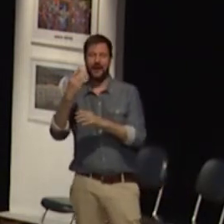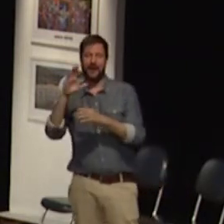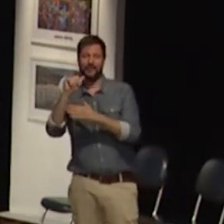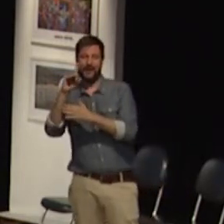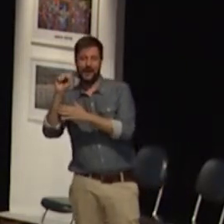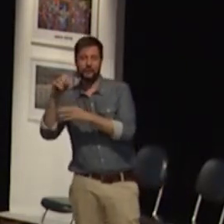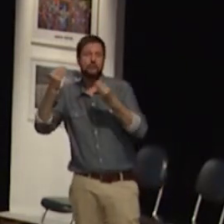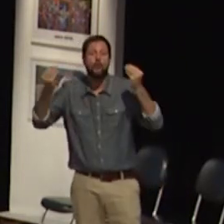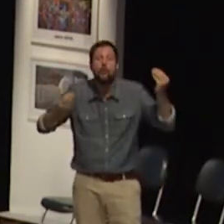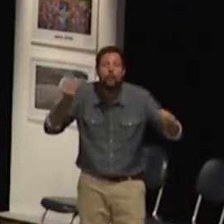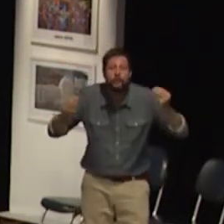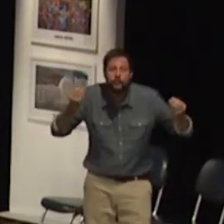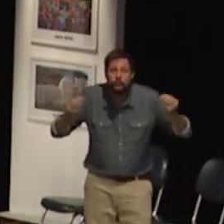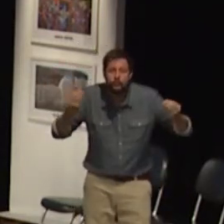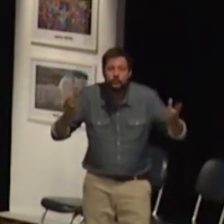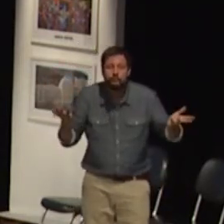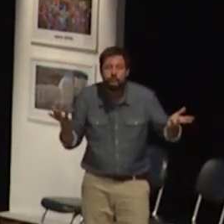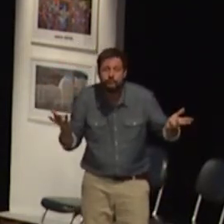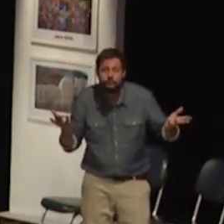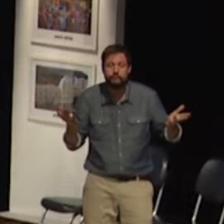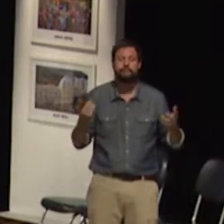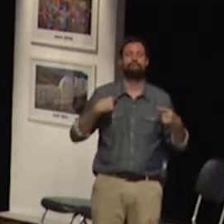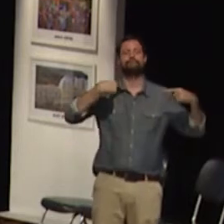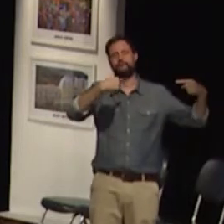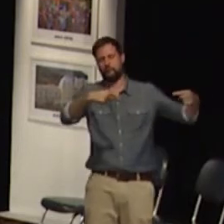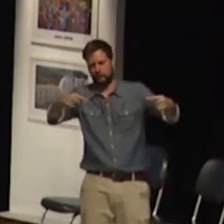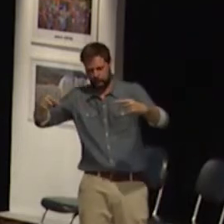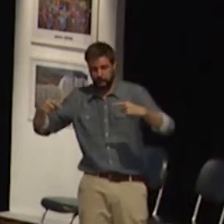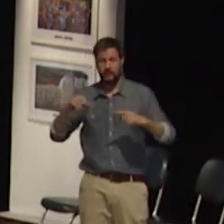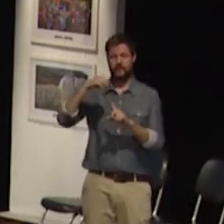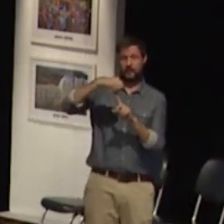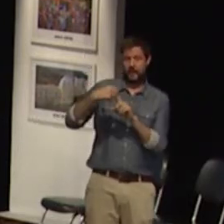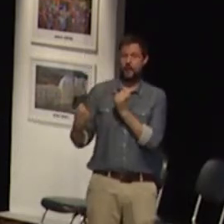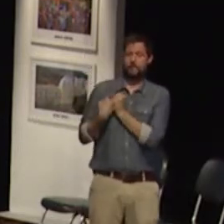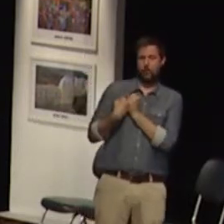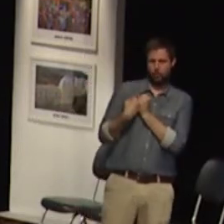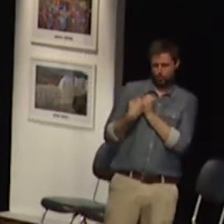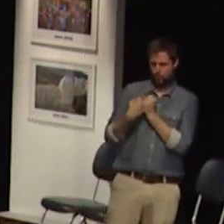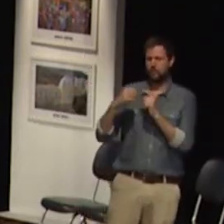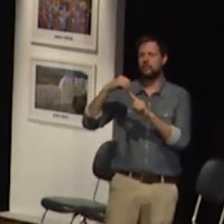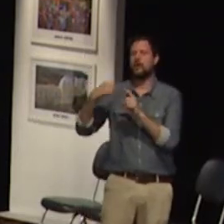dessas escolas bilíngues. Né? Então, como que a gente pode estar fazendo isso? Então, a gente pode estar discutindo sempre